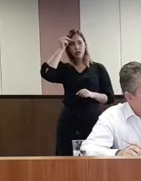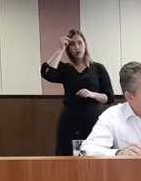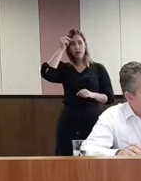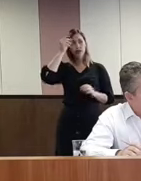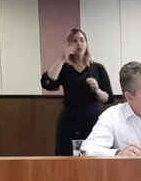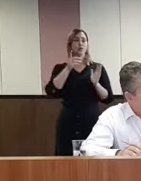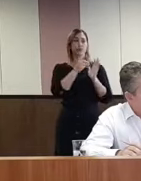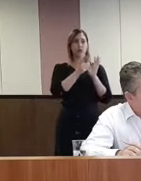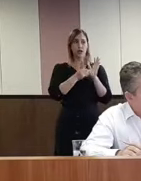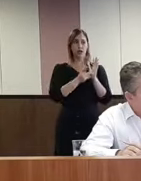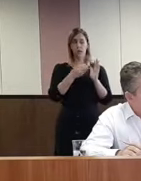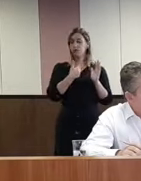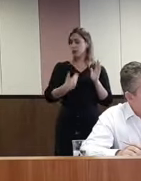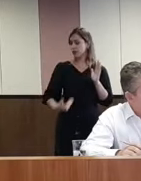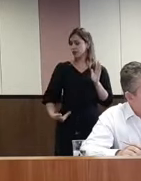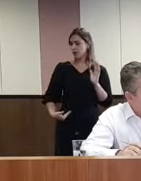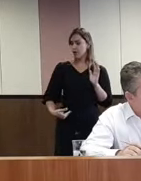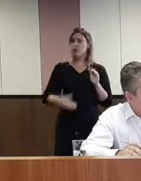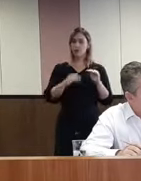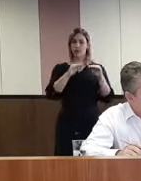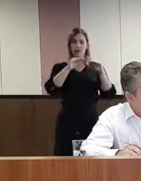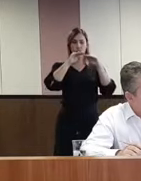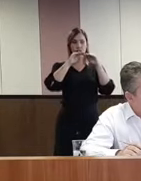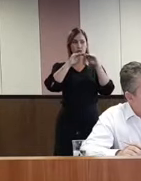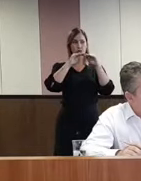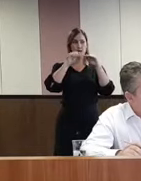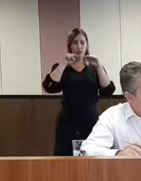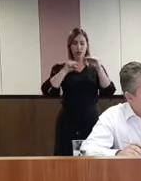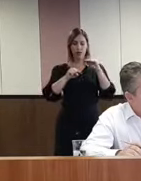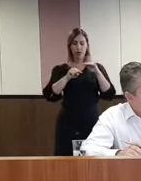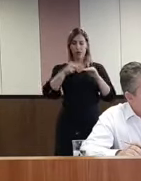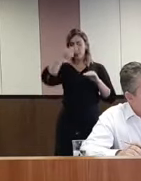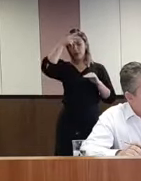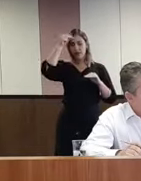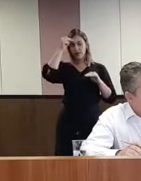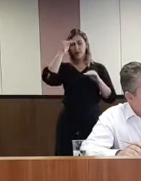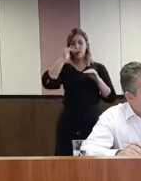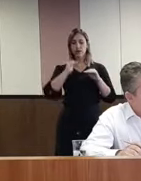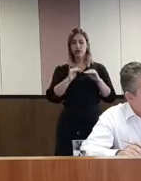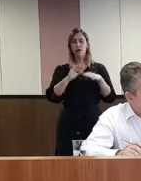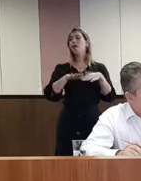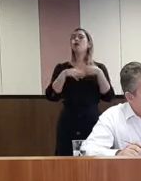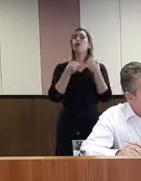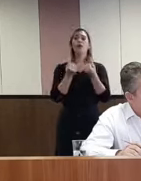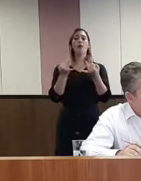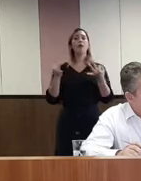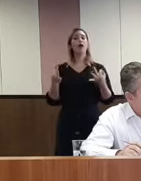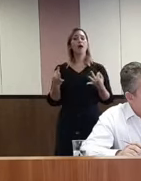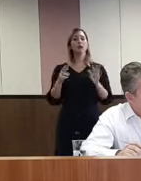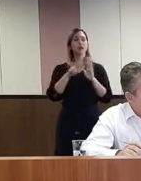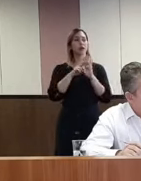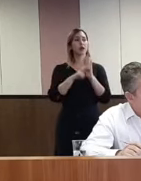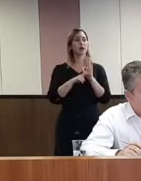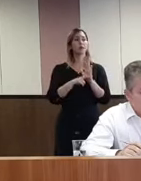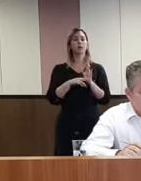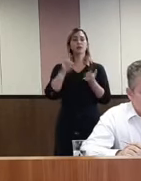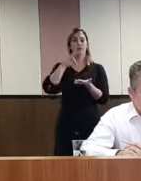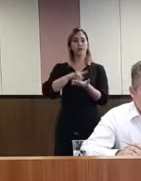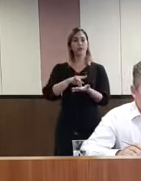decreto estadual, ele sobrepõe o decreto municipal, e se ele não sobrepõe, quais são os quesitos que ele tem que ter para ter